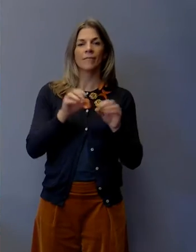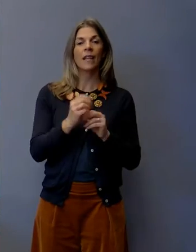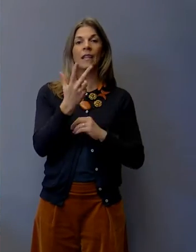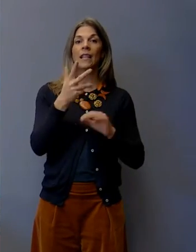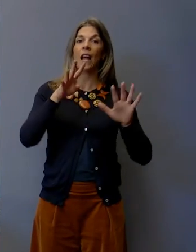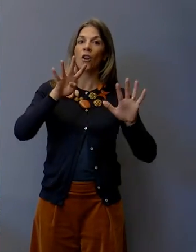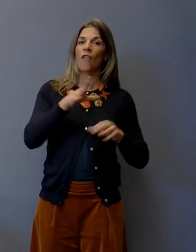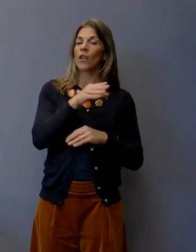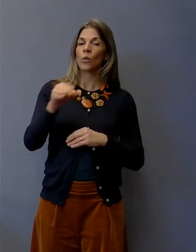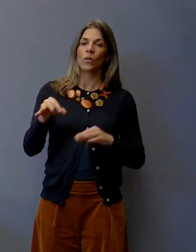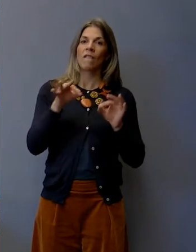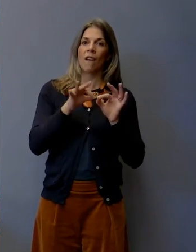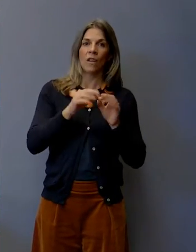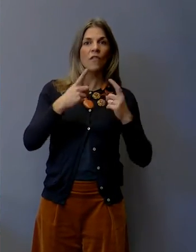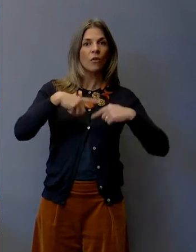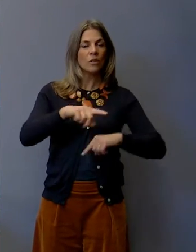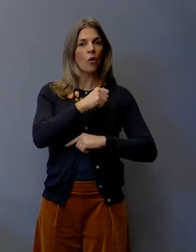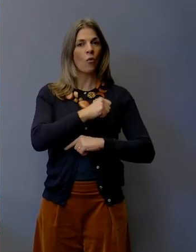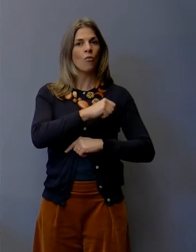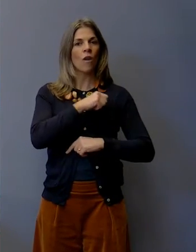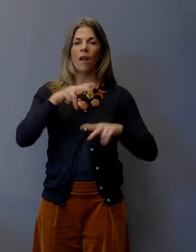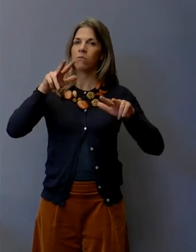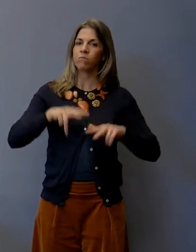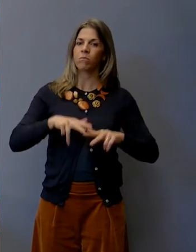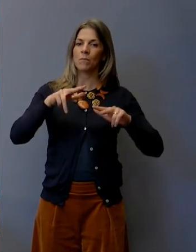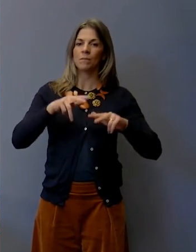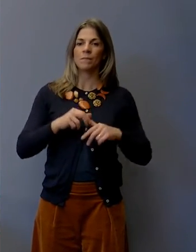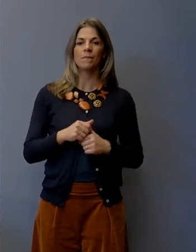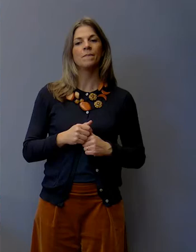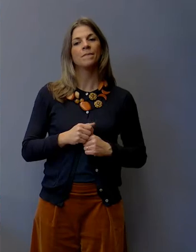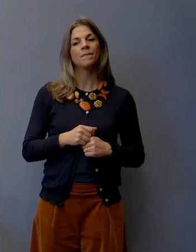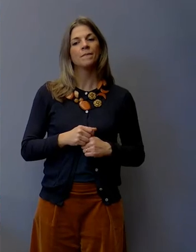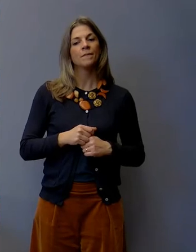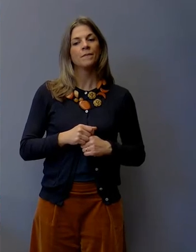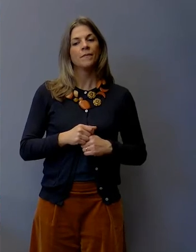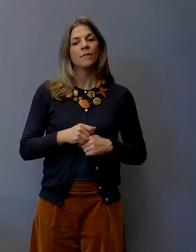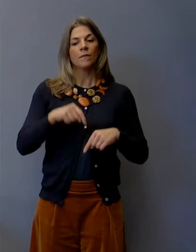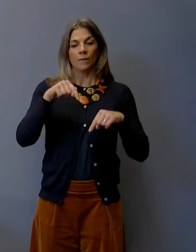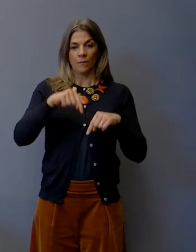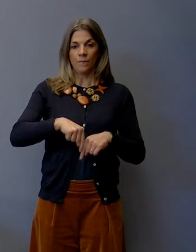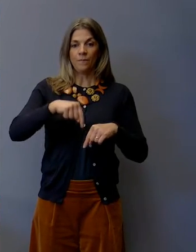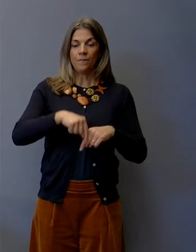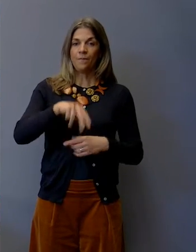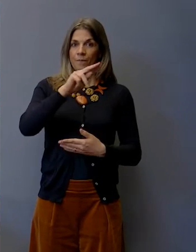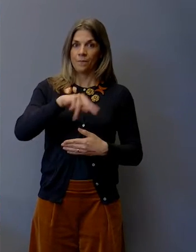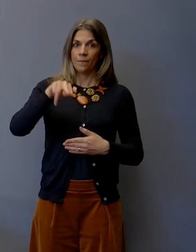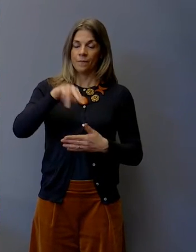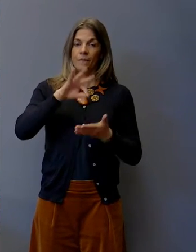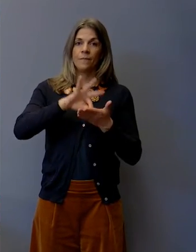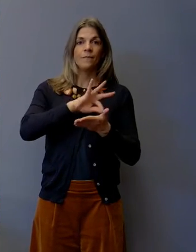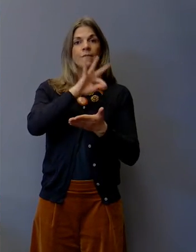favorevoli consiglio comunale approva pongo ora in votazione l'ordine del giorno